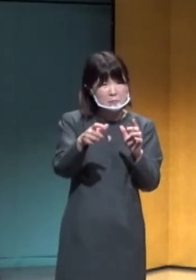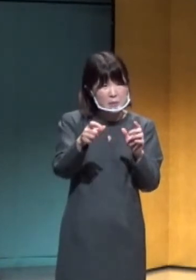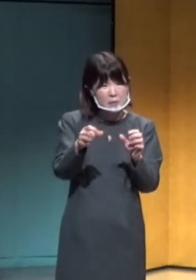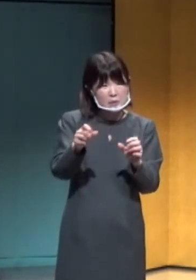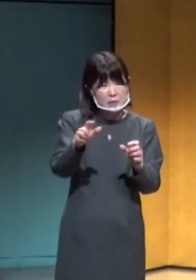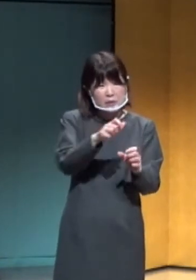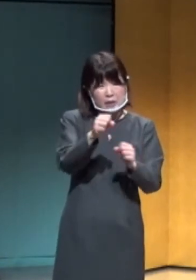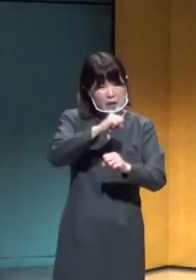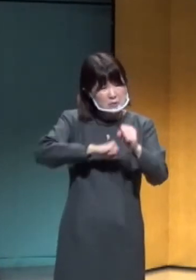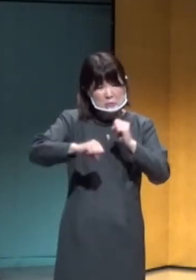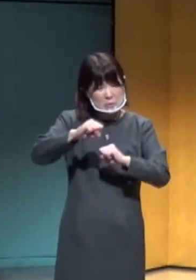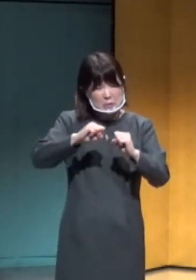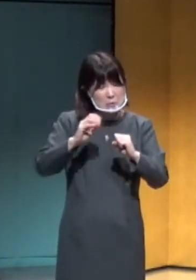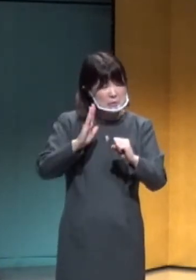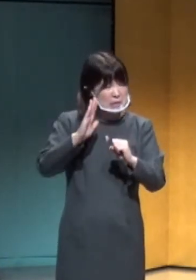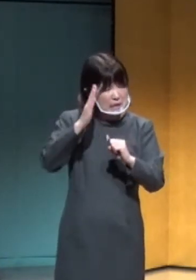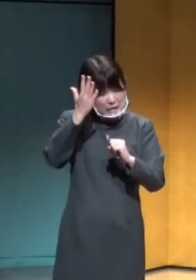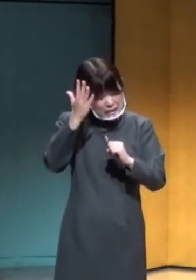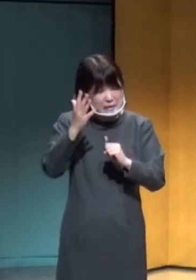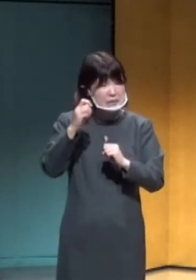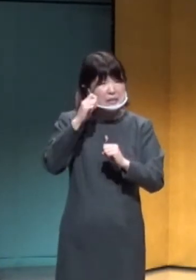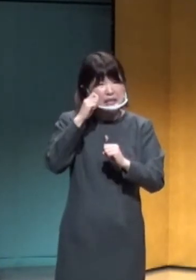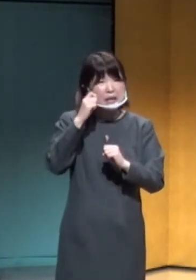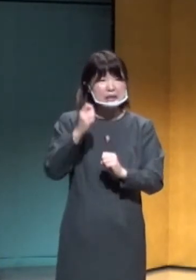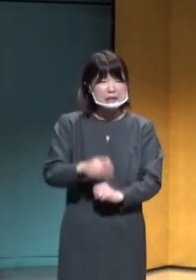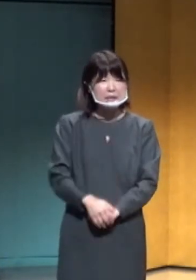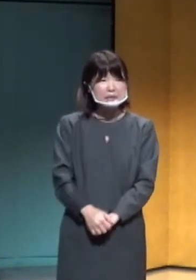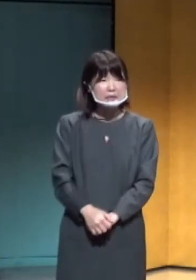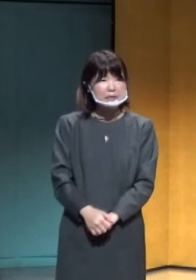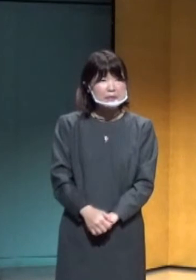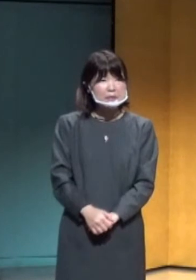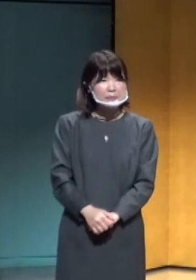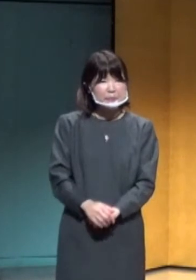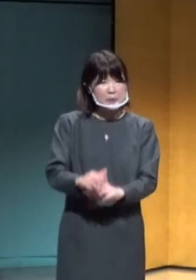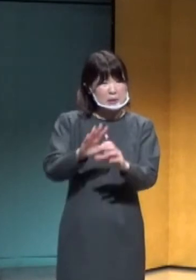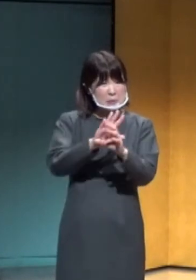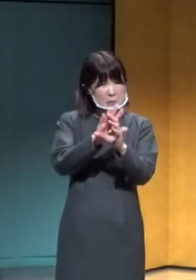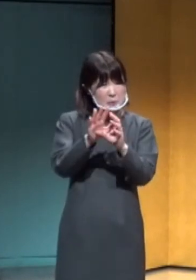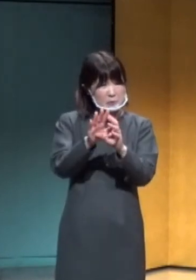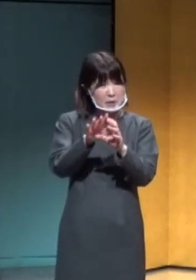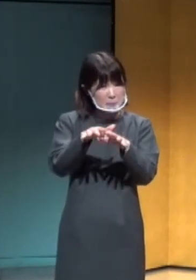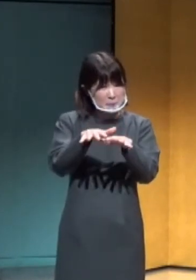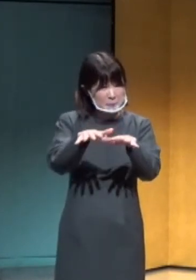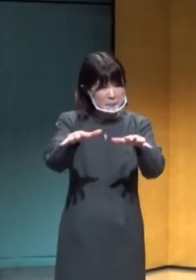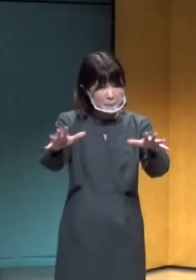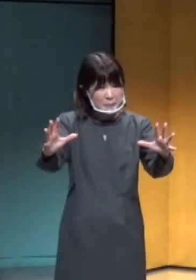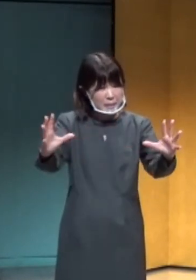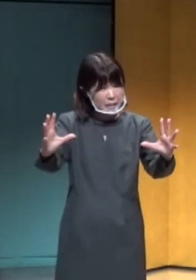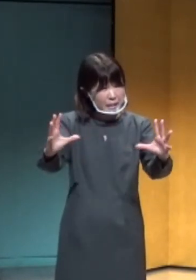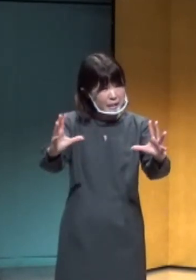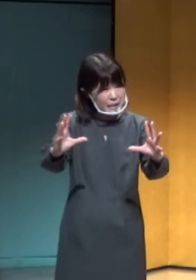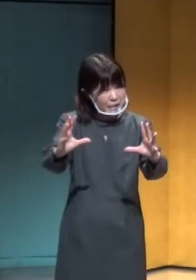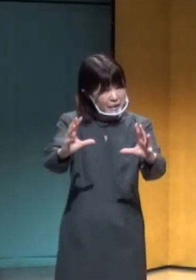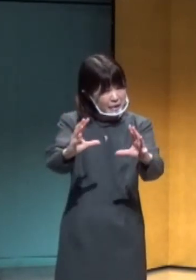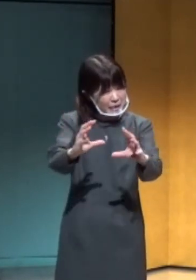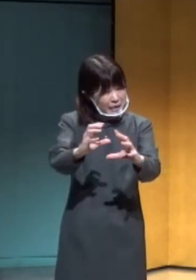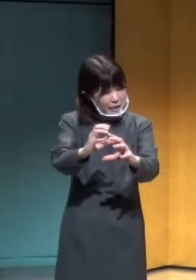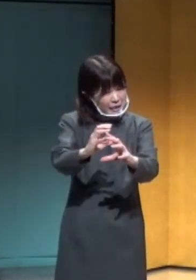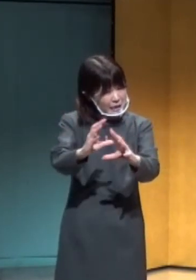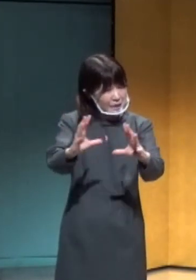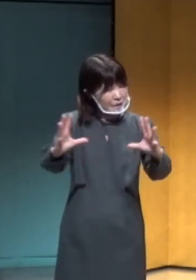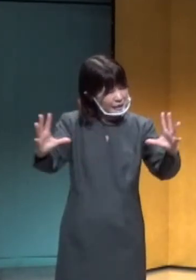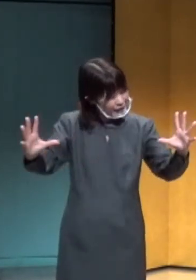が思うようにできなかった1年でありました。収束は見えてきたなと思っておりましたが、ここに来てま